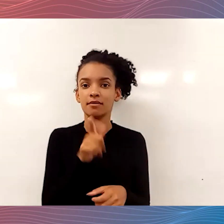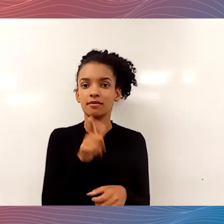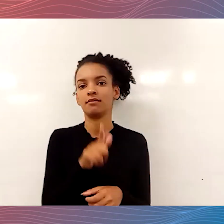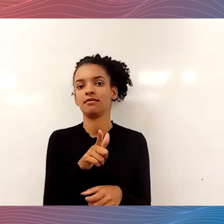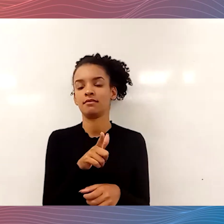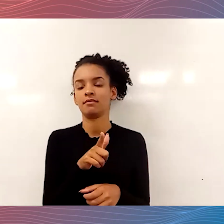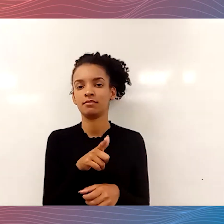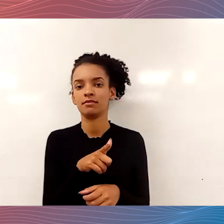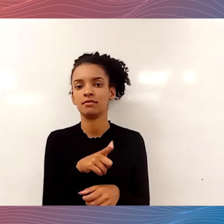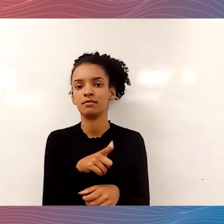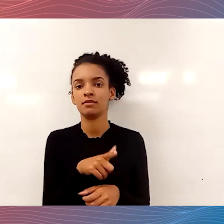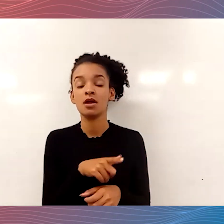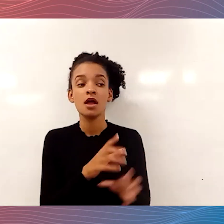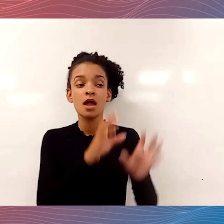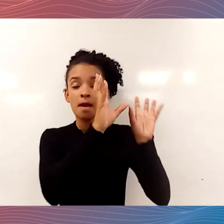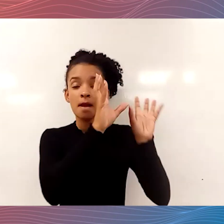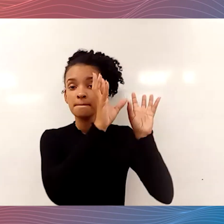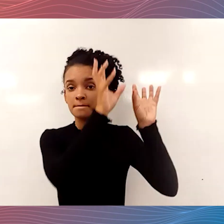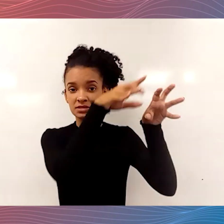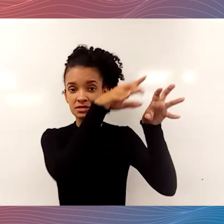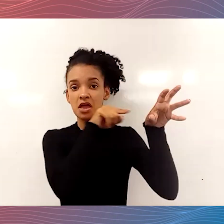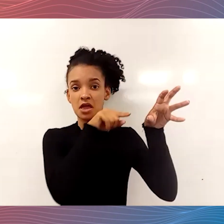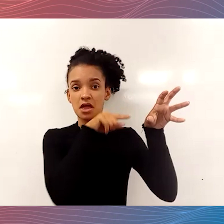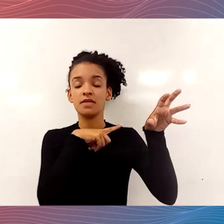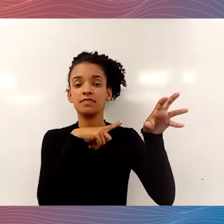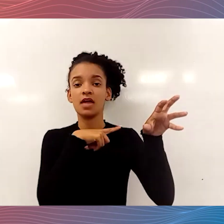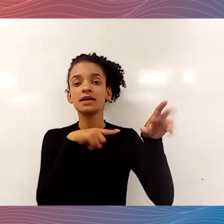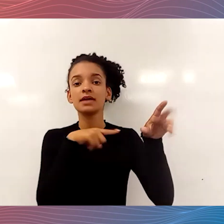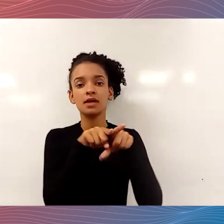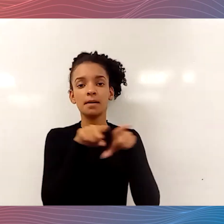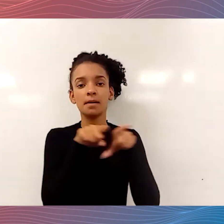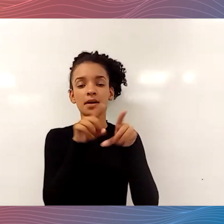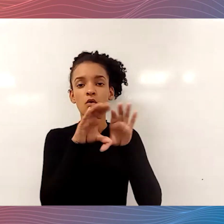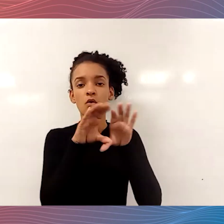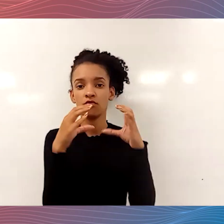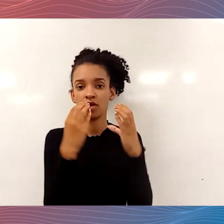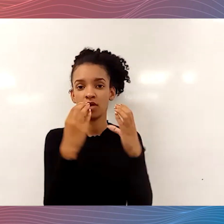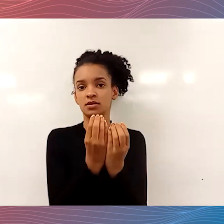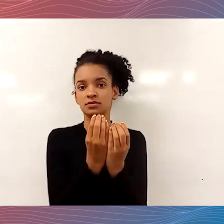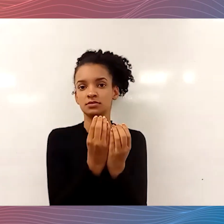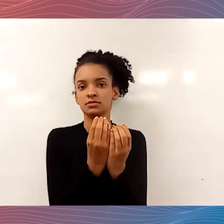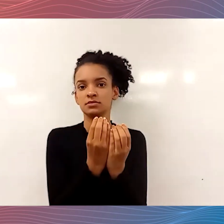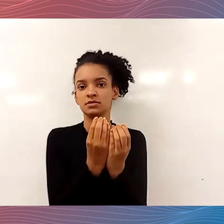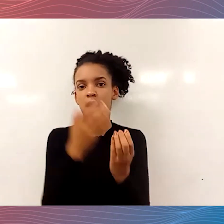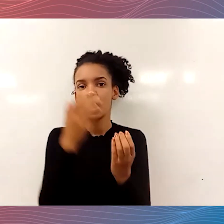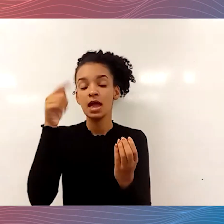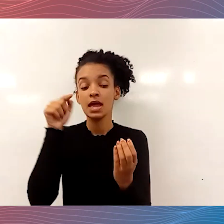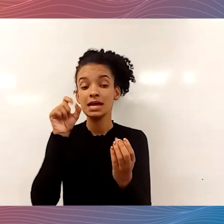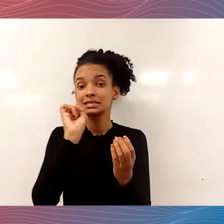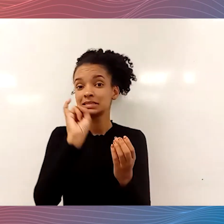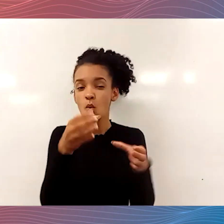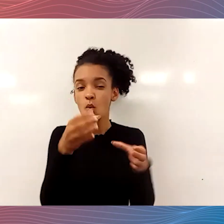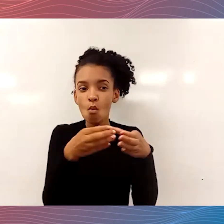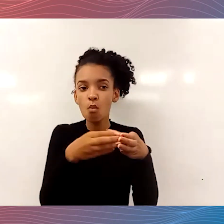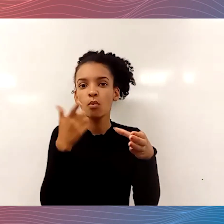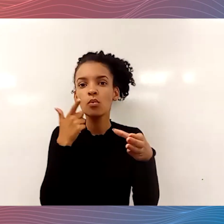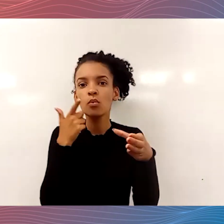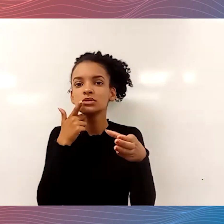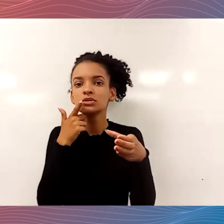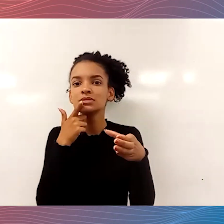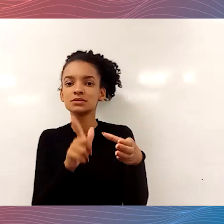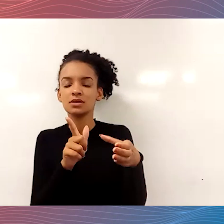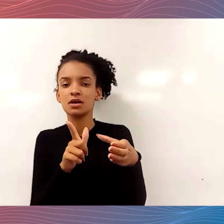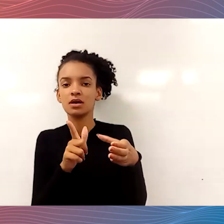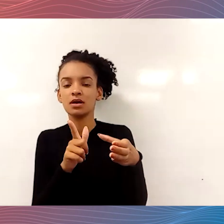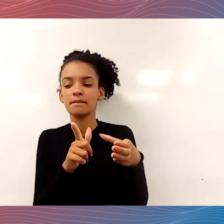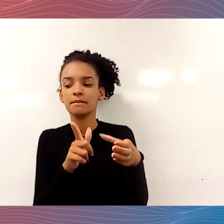costa leste e conferência da costa oeste. E o campeão da costa leste vai jogar com o campeão da costa